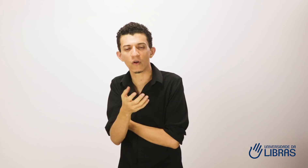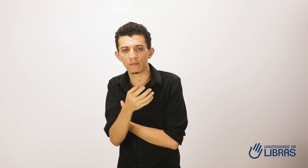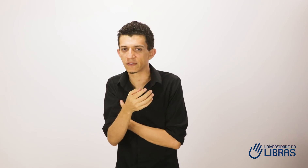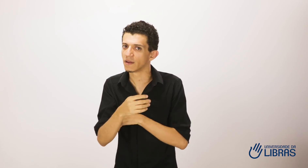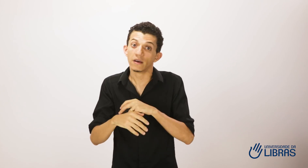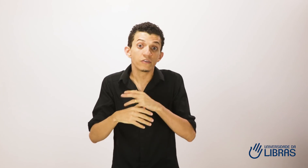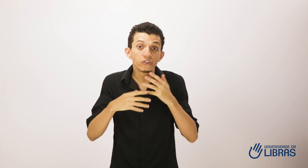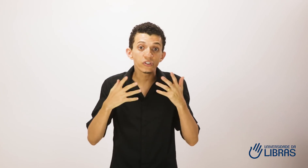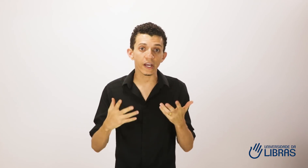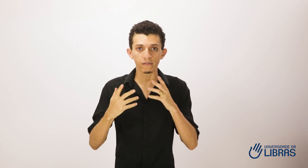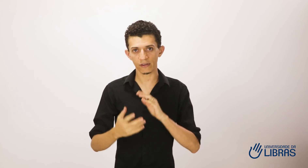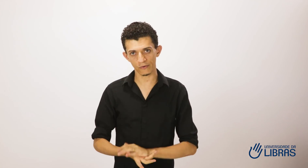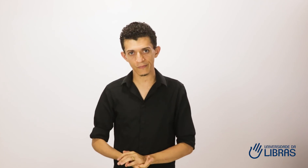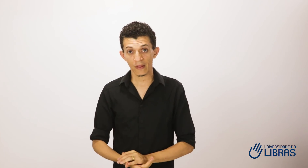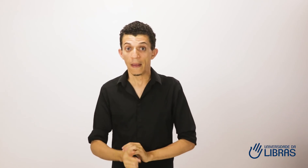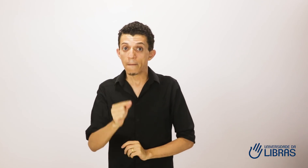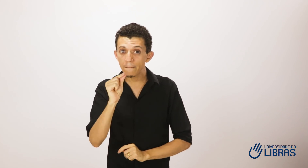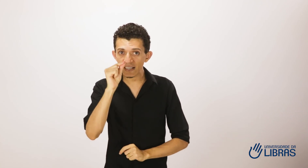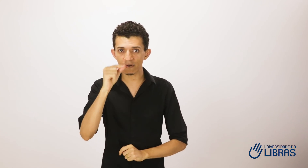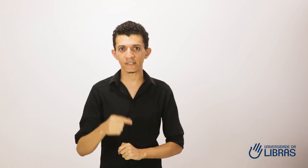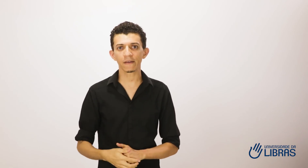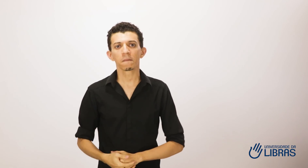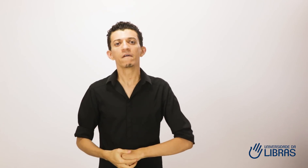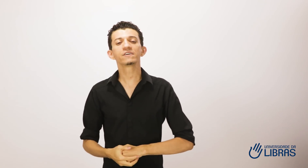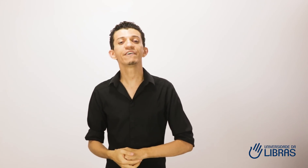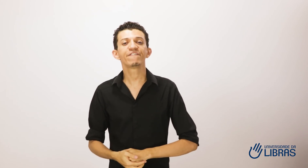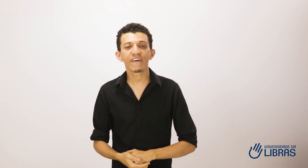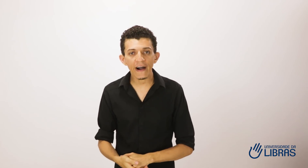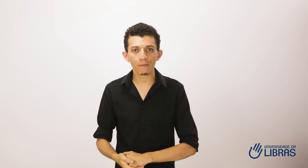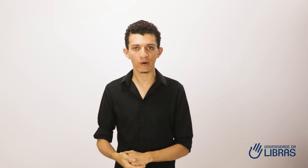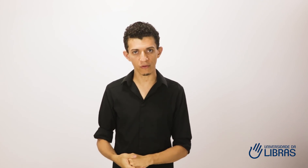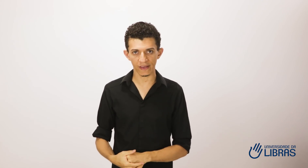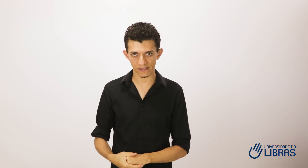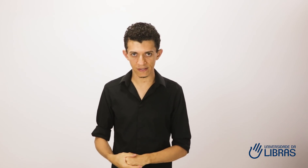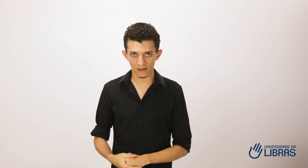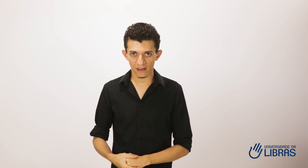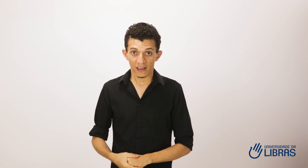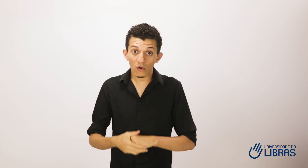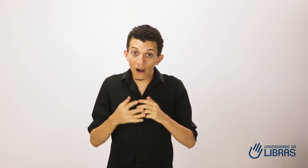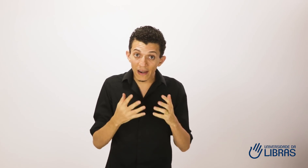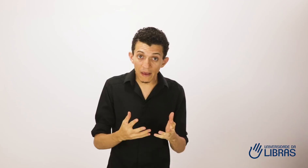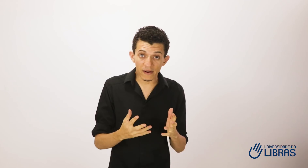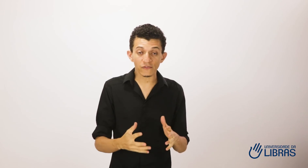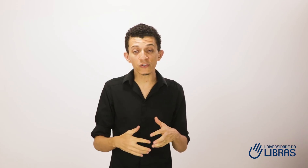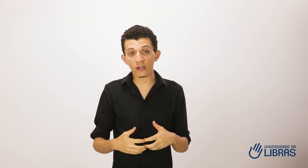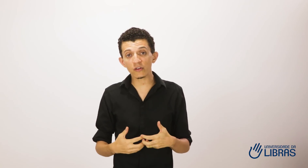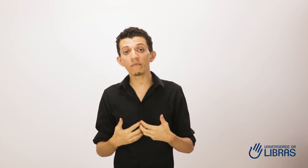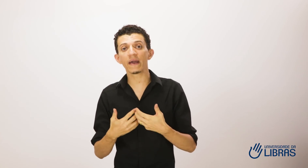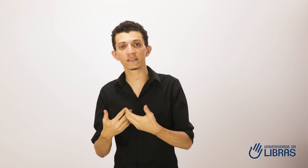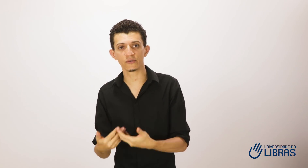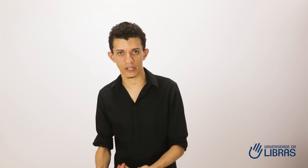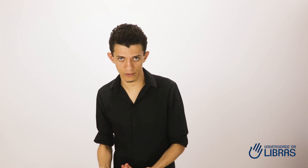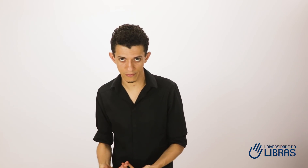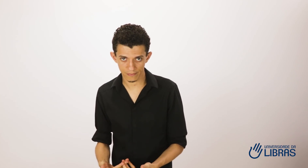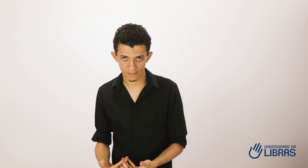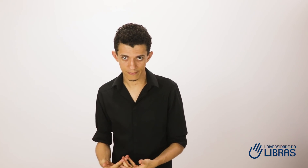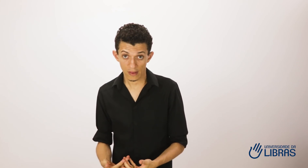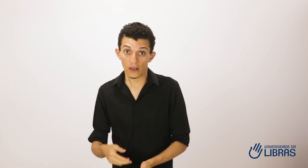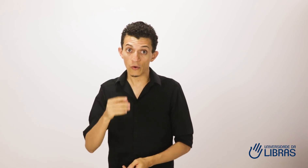pronomes? De jeito nenhum. Mesmo assim, você fala o português. E com a Libras funciona do mesmo jeito. No